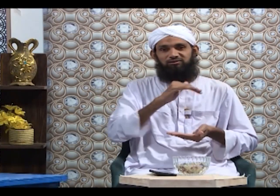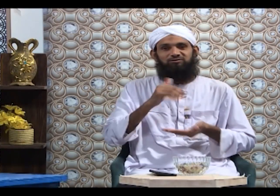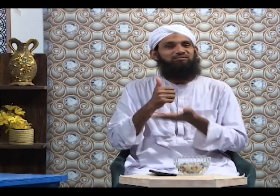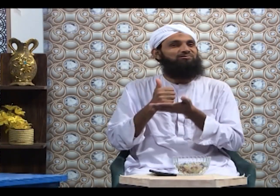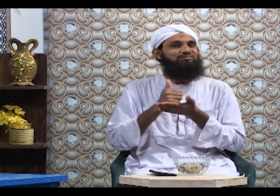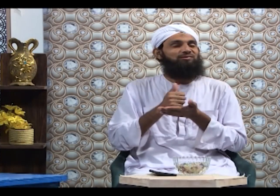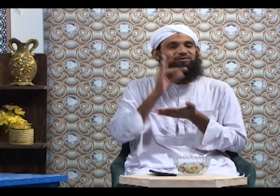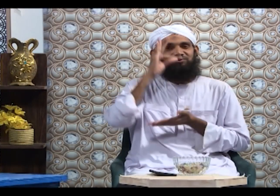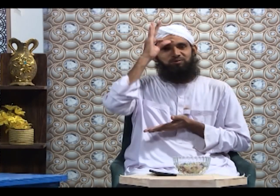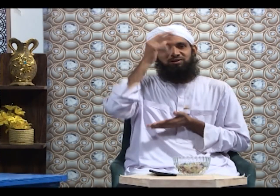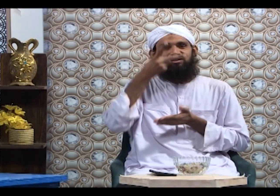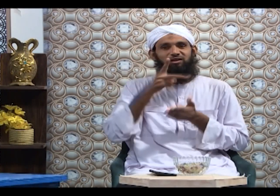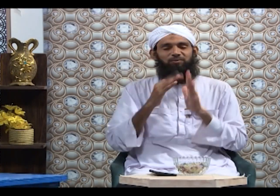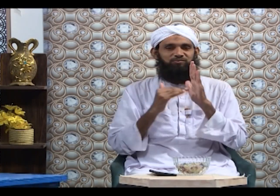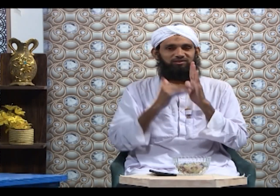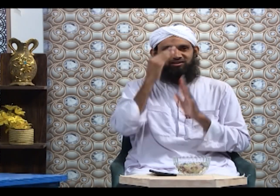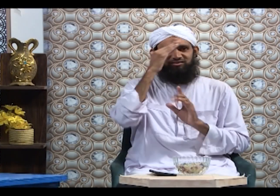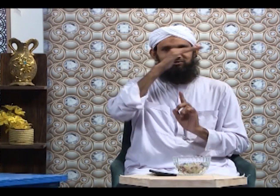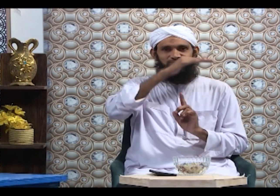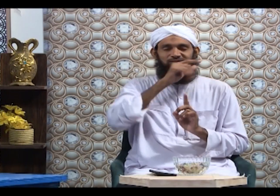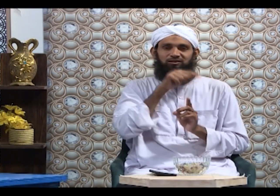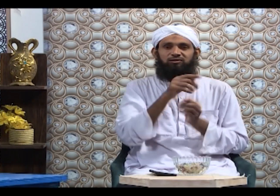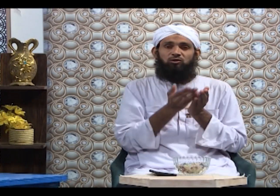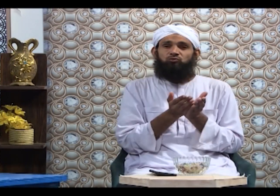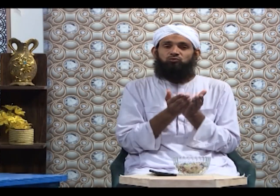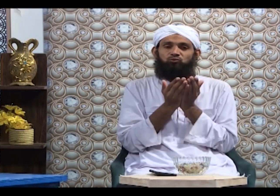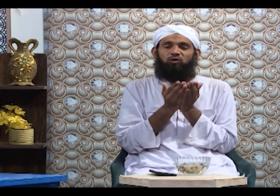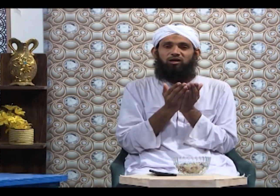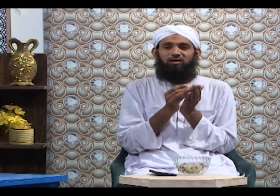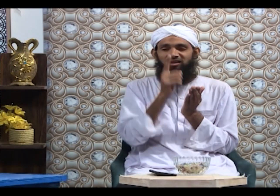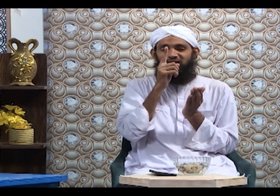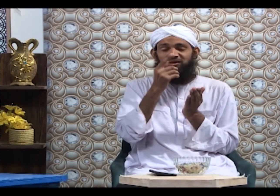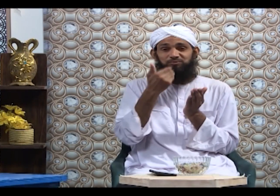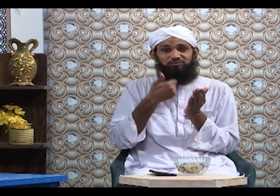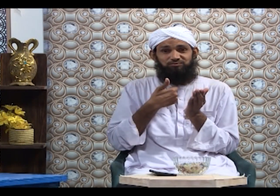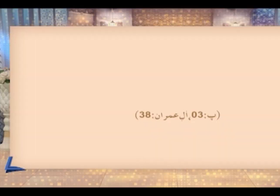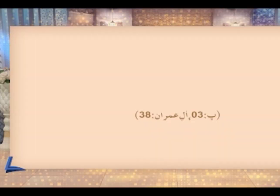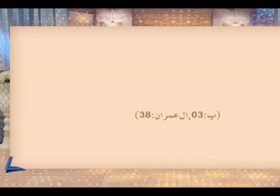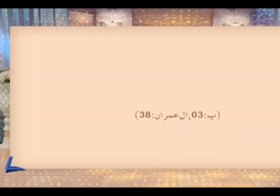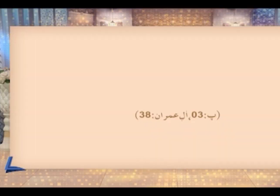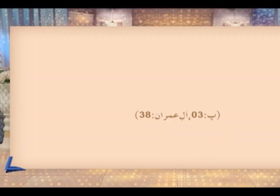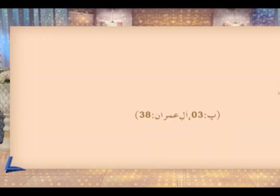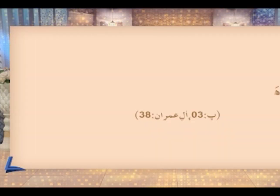نبینا وعلیہ الصلاۃ والسلام نے بھی اولاد صالح یعنی نیک اولاد کے لیے یوں دعا مانگی، هب لي